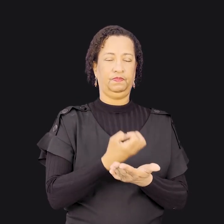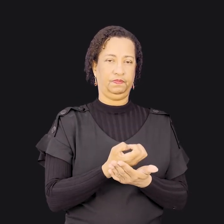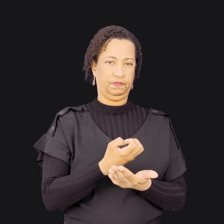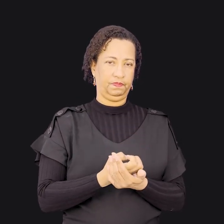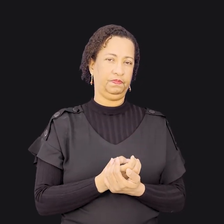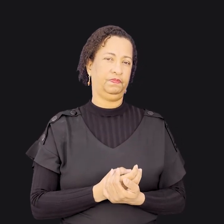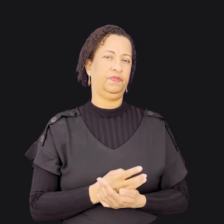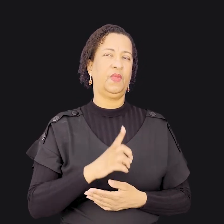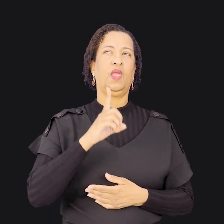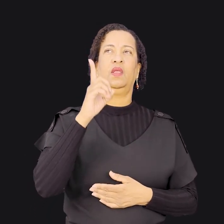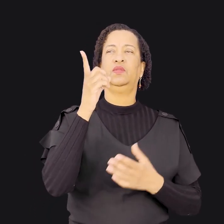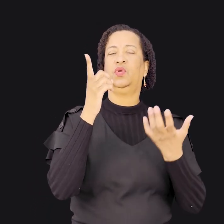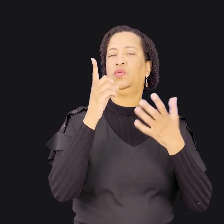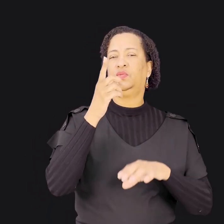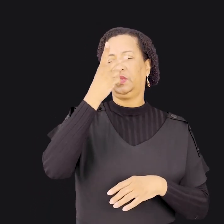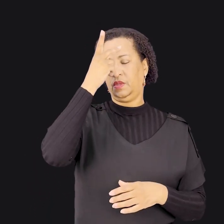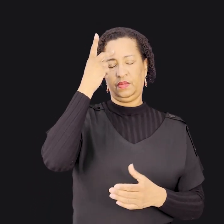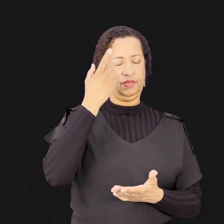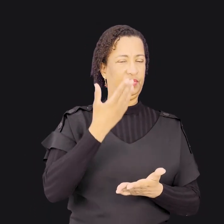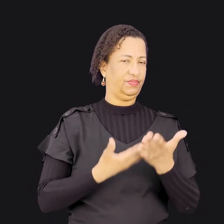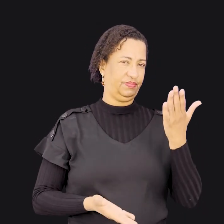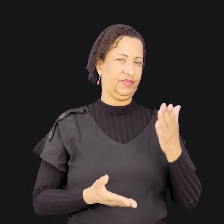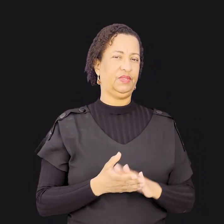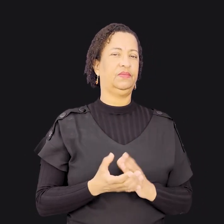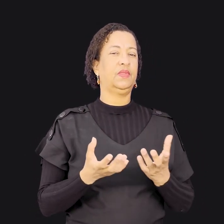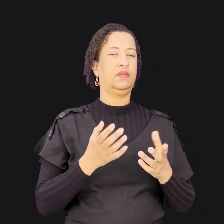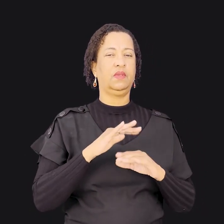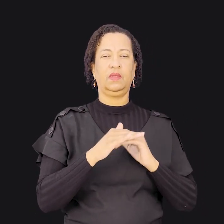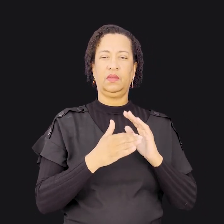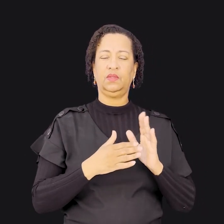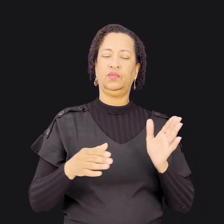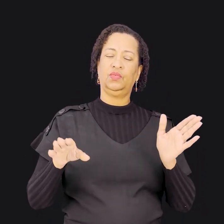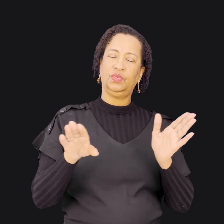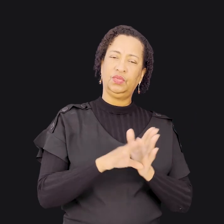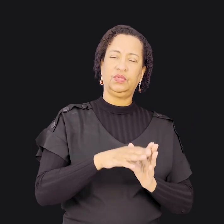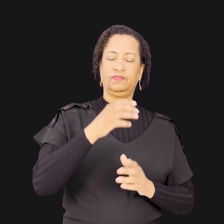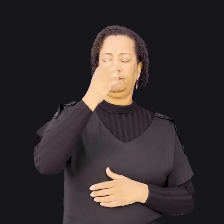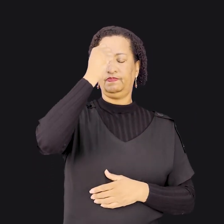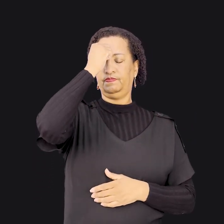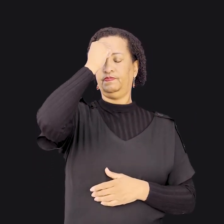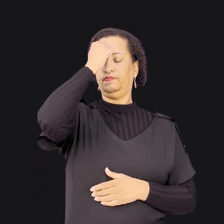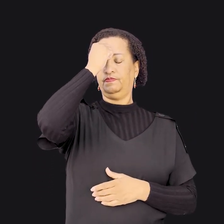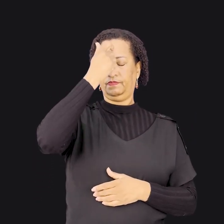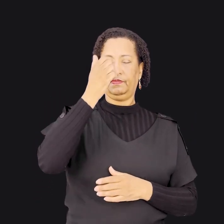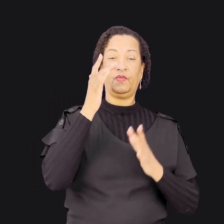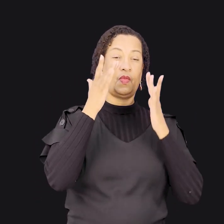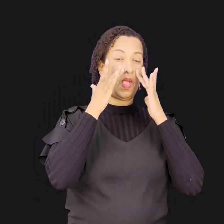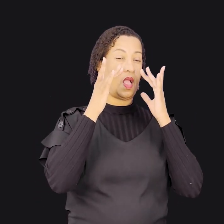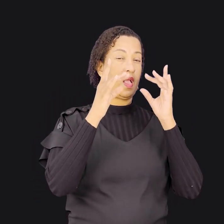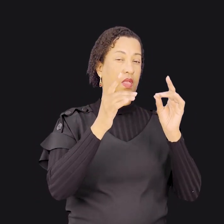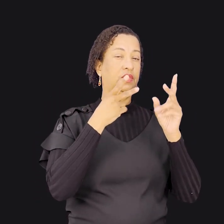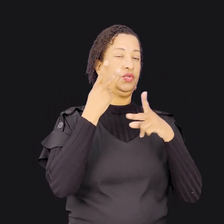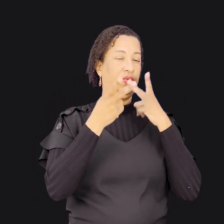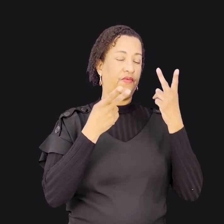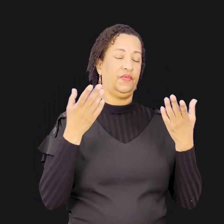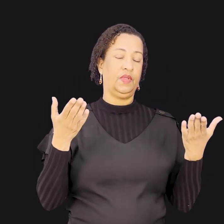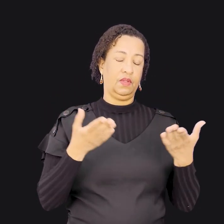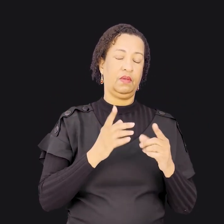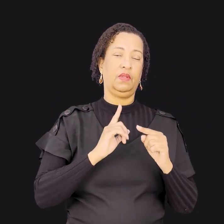Evangelho. Deus não quer que ninguém se perca, e quer que todos cheguem ao arrependimento. Preste bem atenção no que vou falar agora,